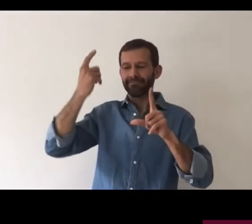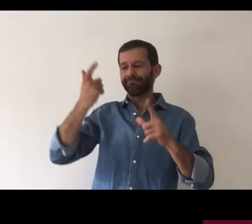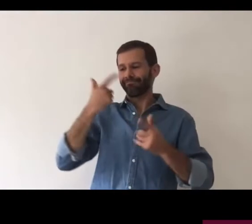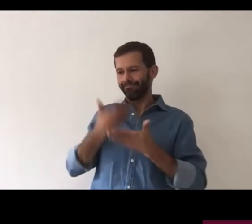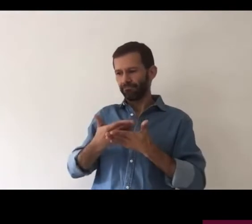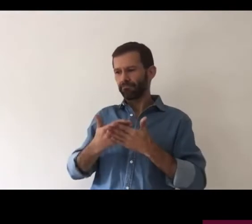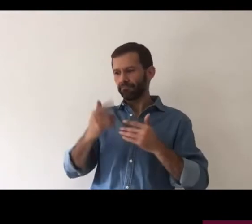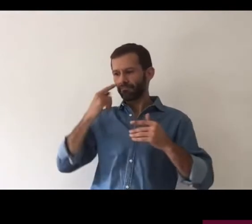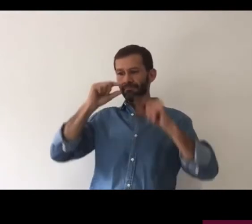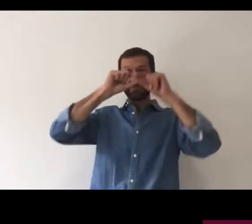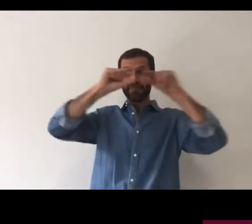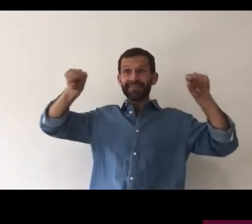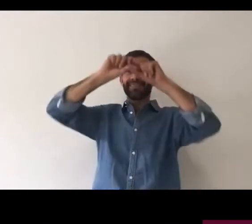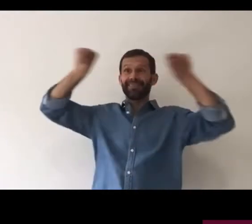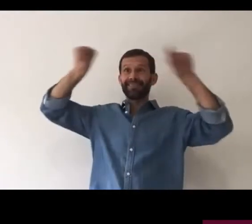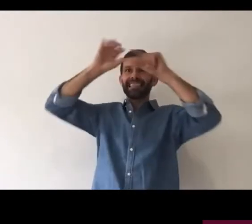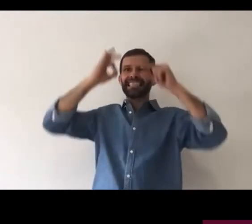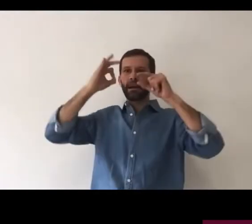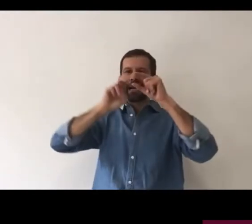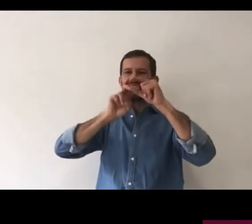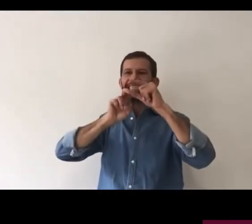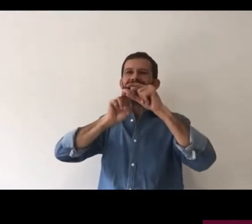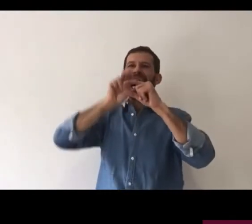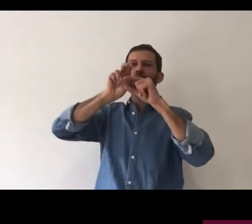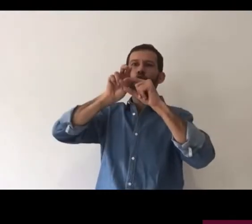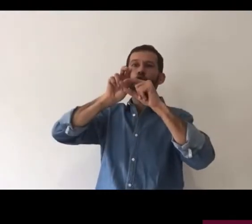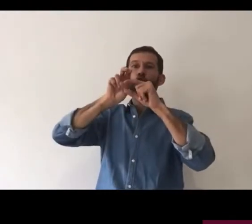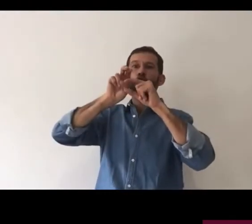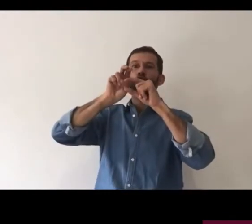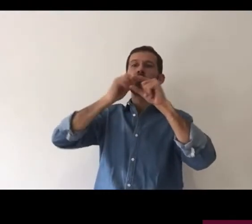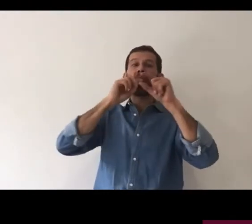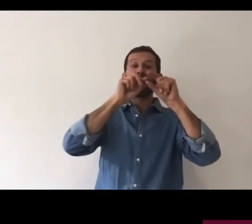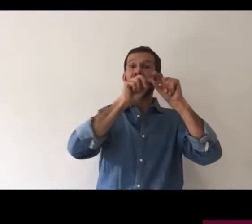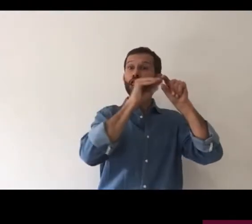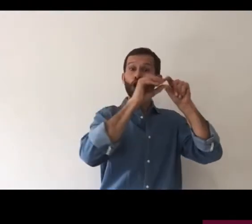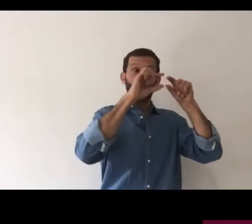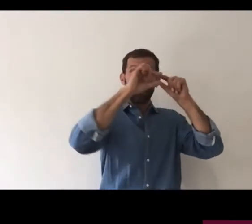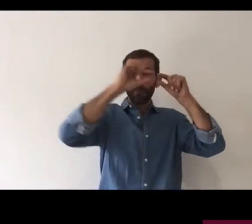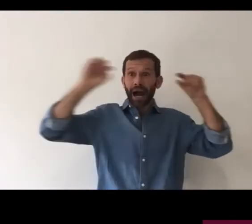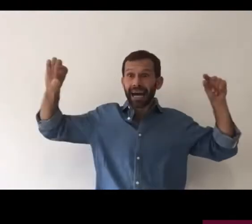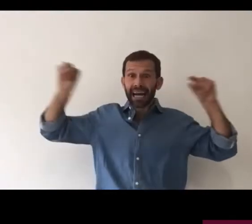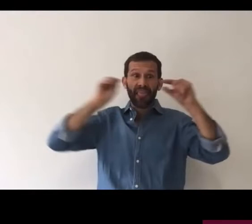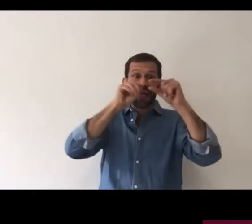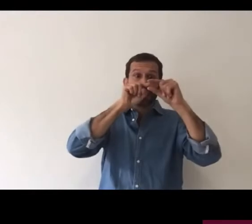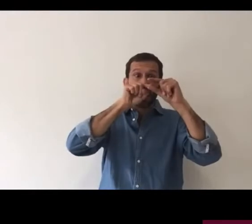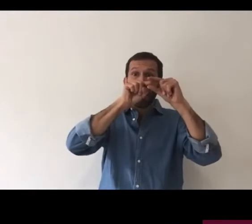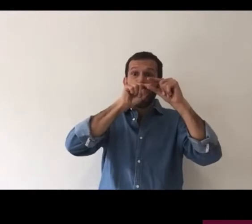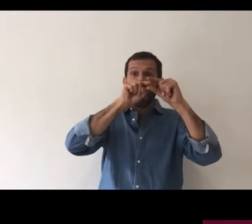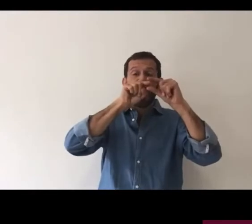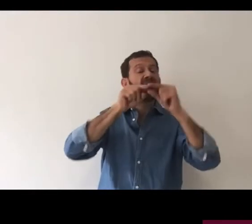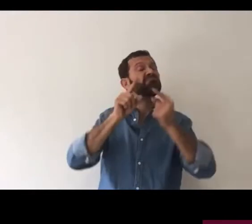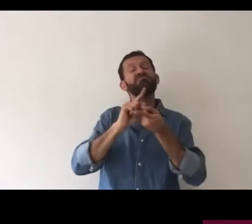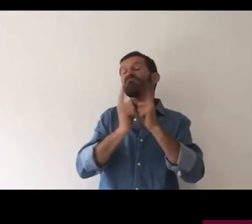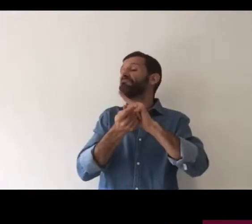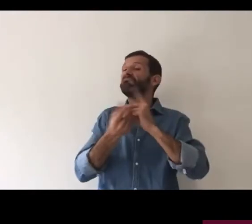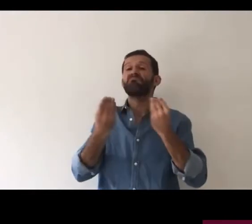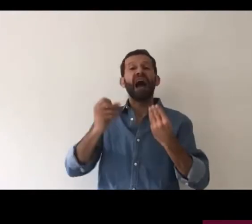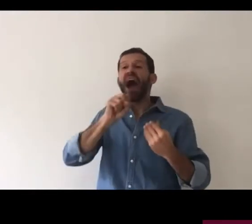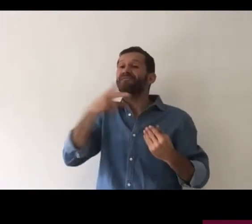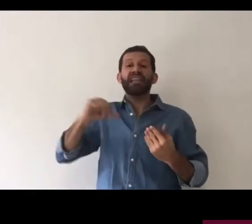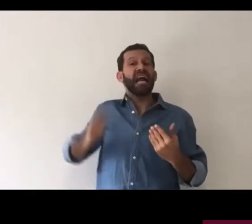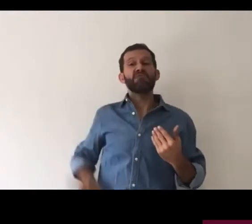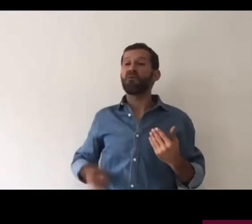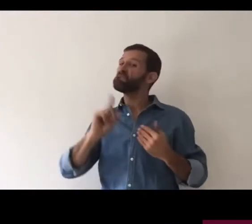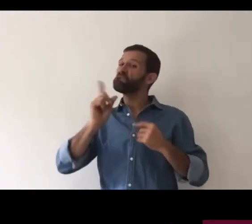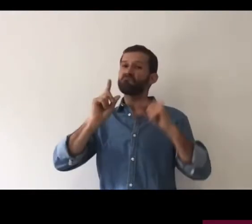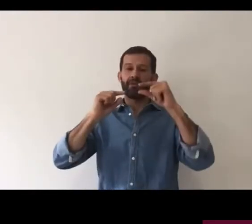Se mide efectivamente este elemento y cuanto más sea la